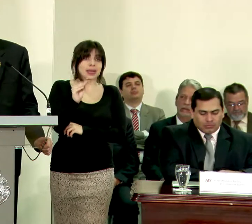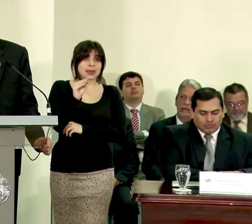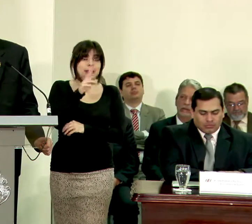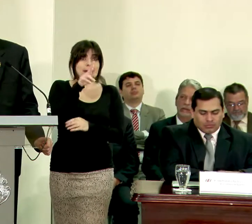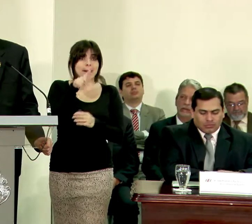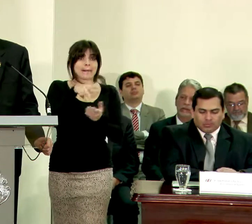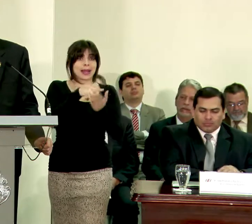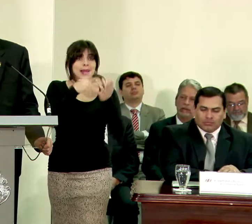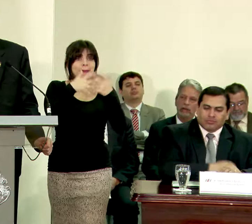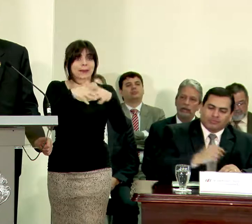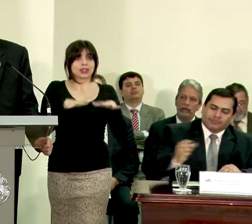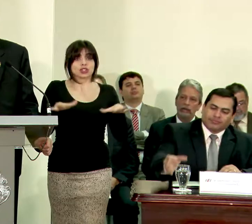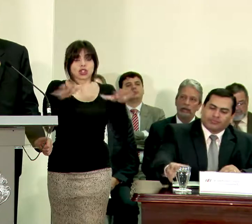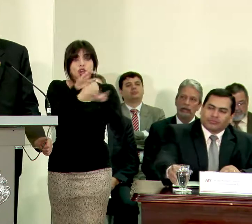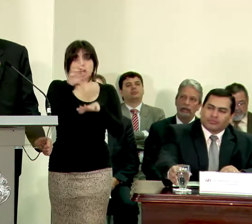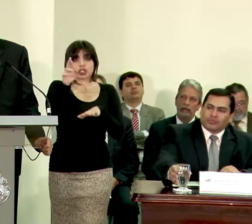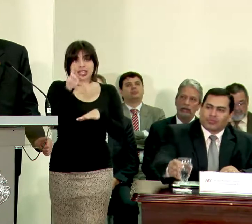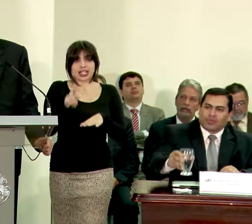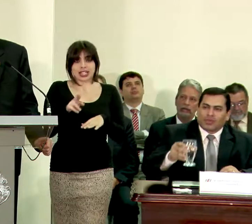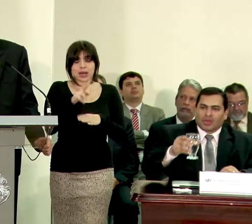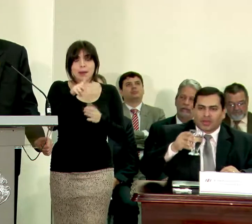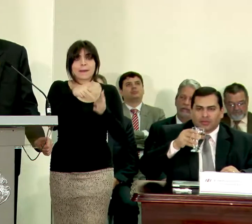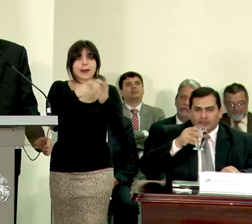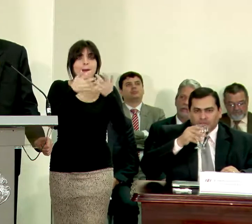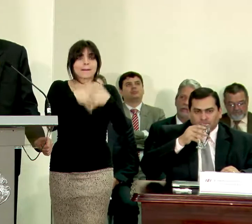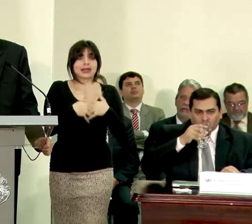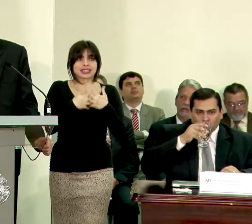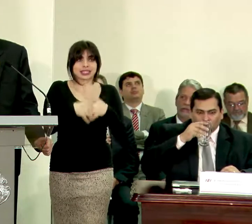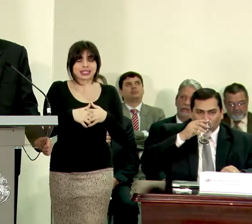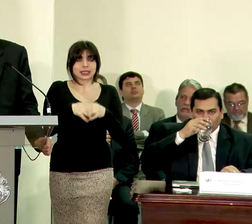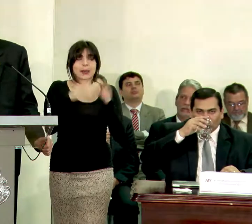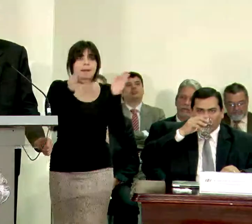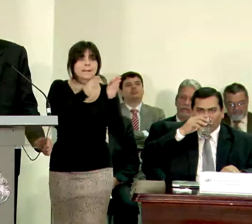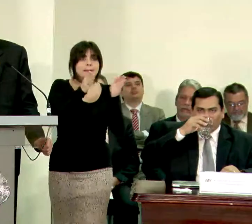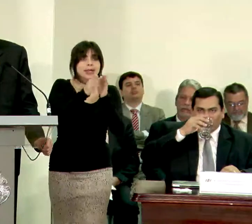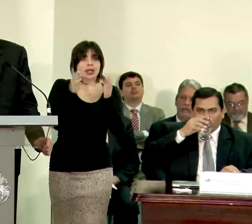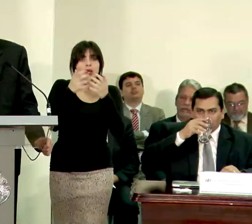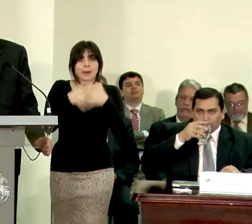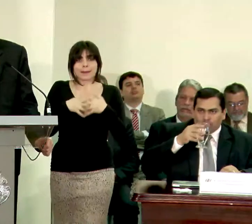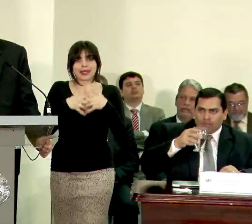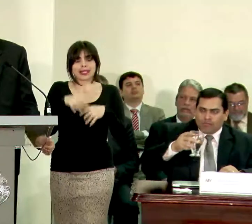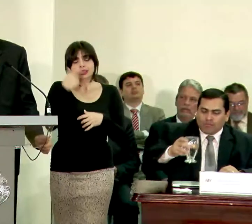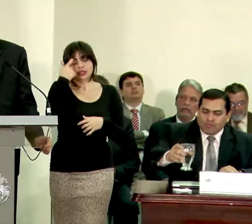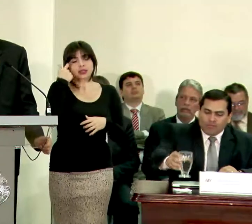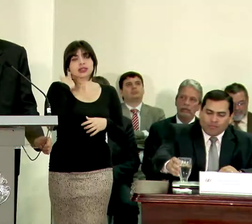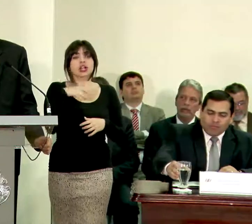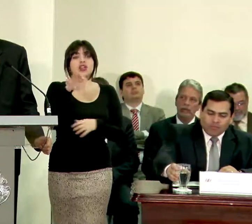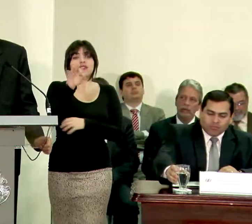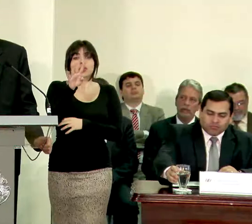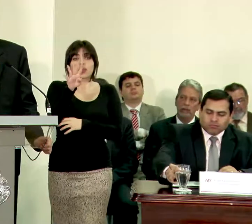parque empresarial costarricense es un parque empresarial de microempresas y que el